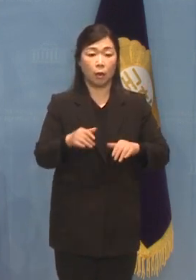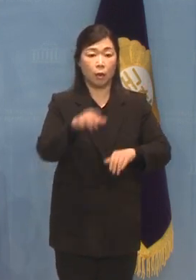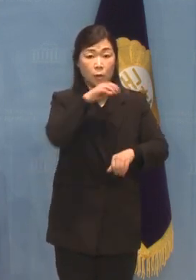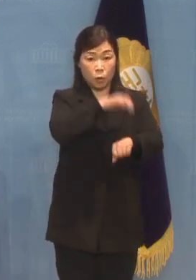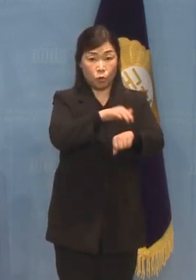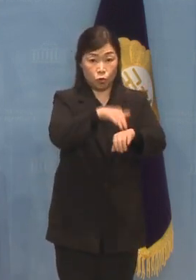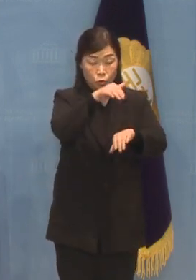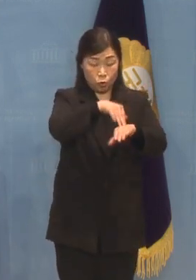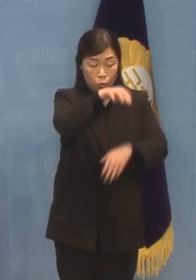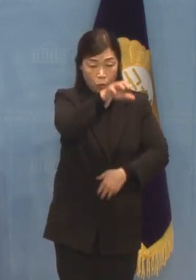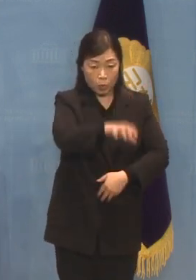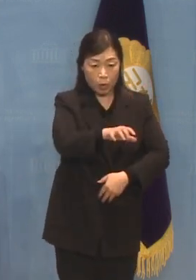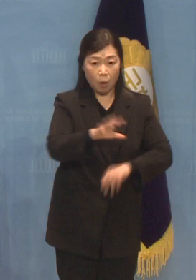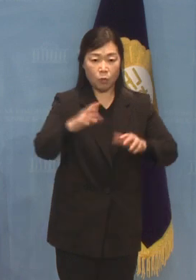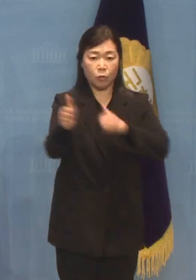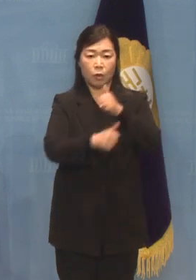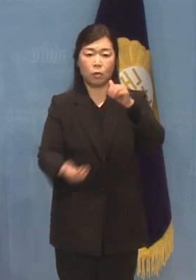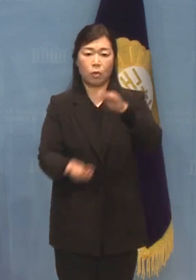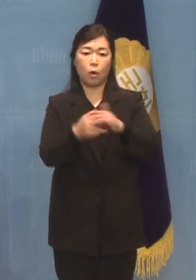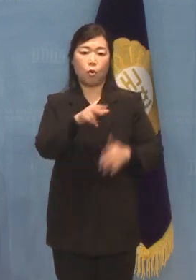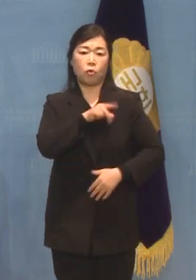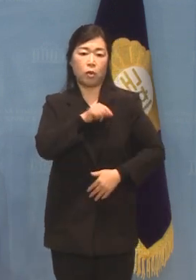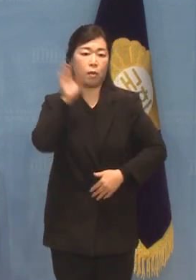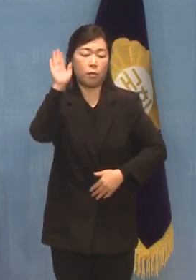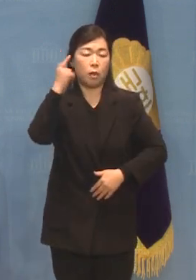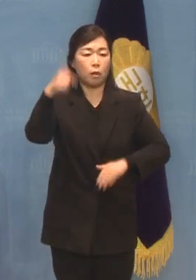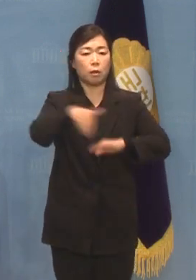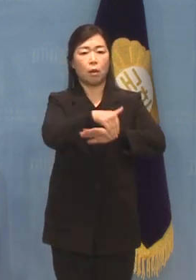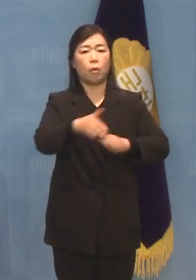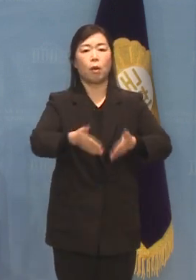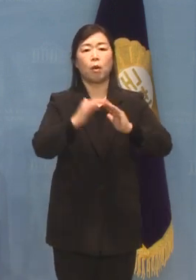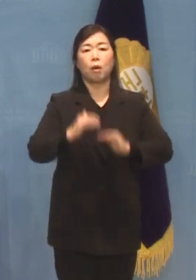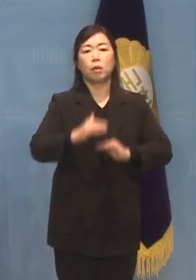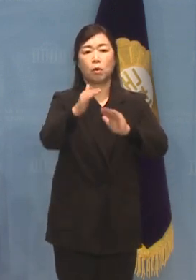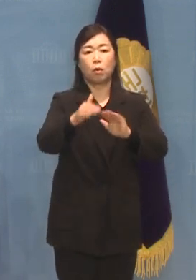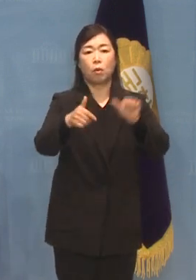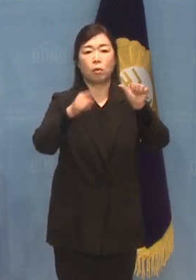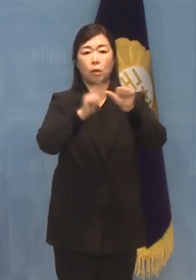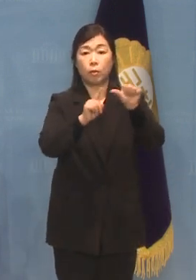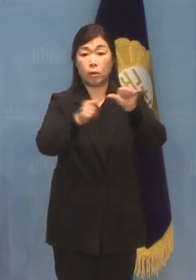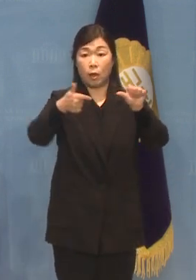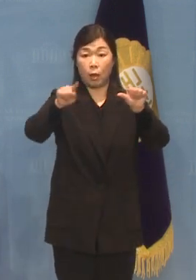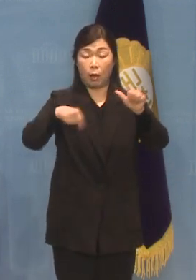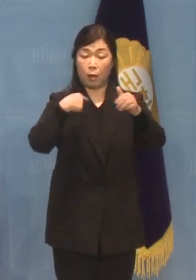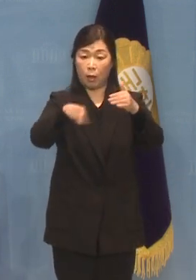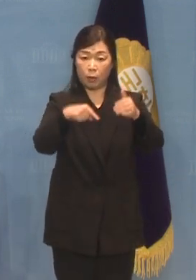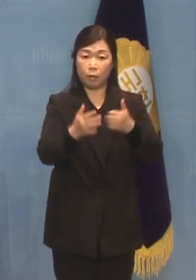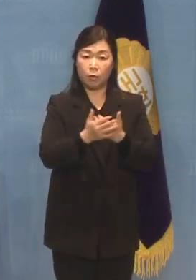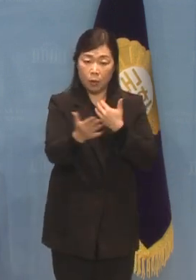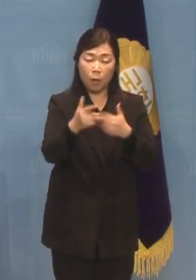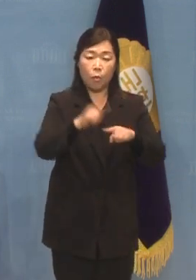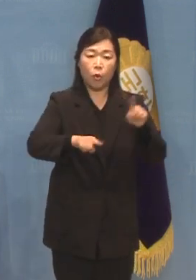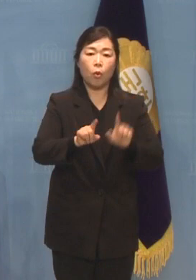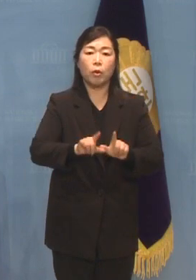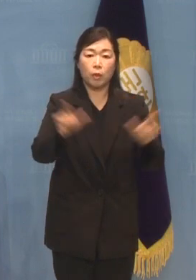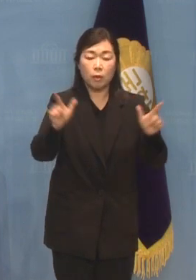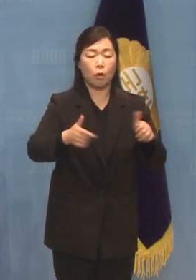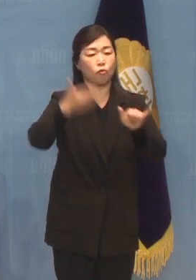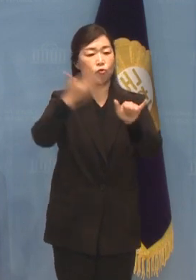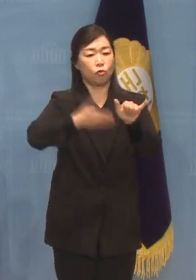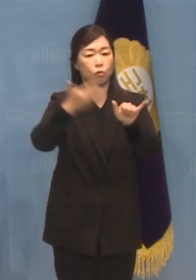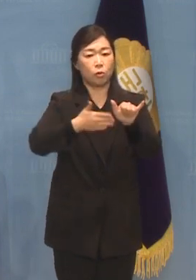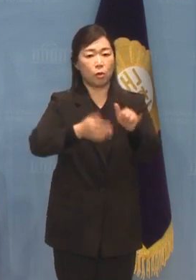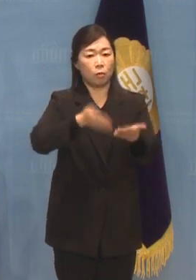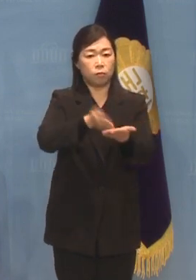의정연수원에서 진행하는 국회 최고위 미래전략과정 제5강이 목요일 오전 7시 30분 유튜브